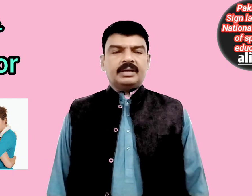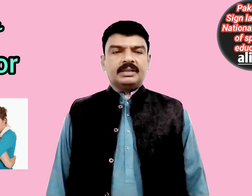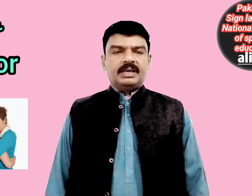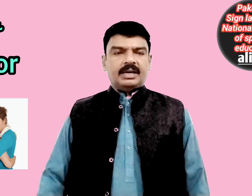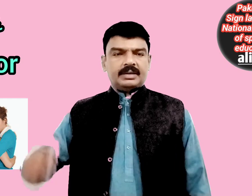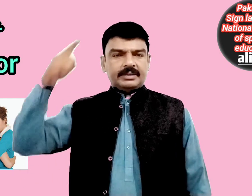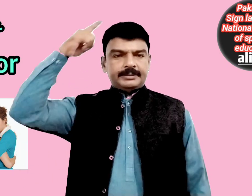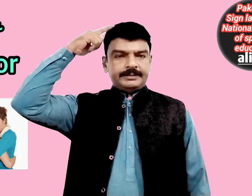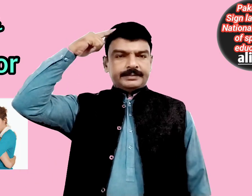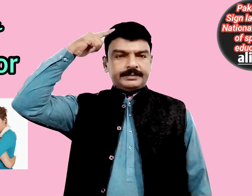Ghaddar.